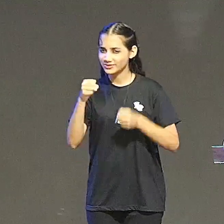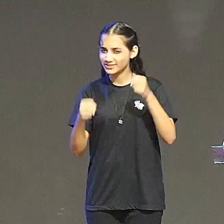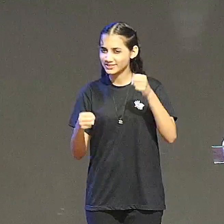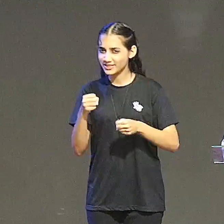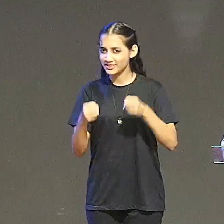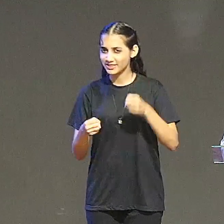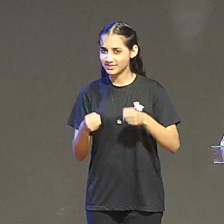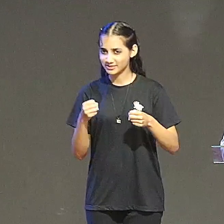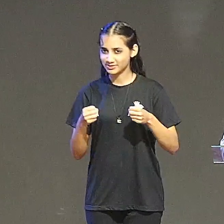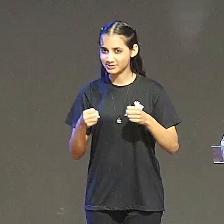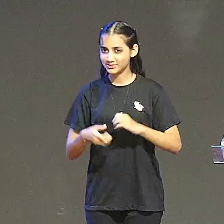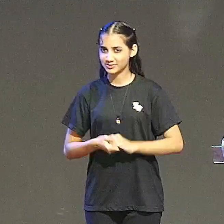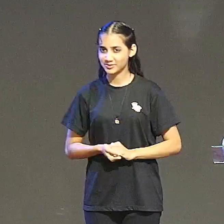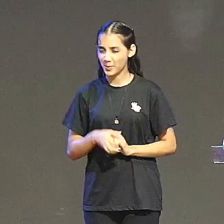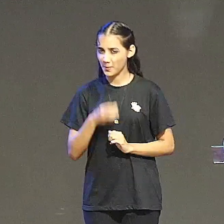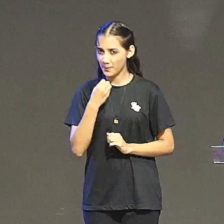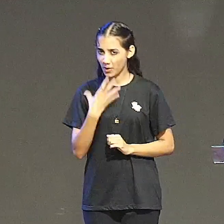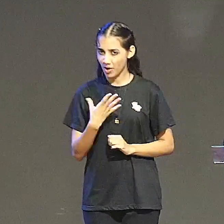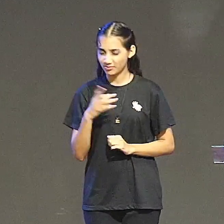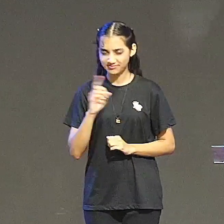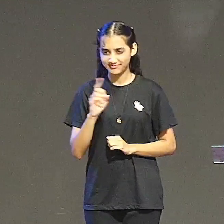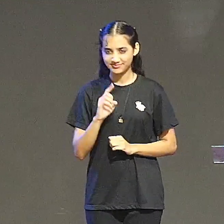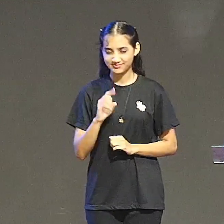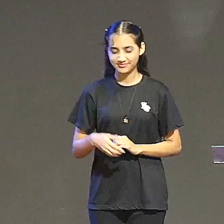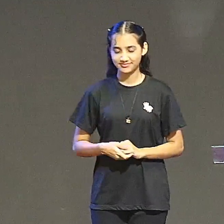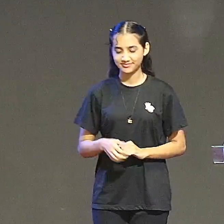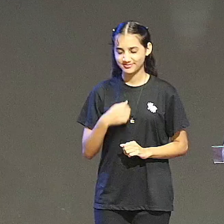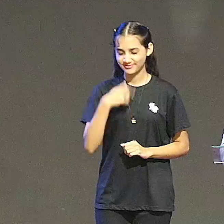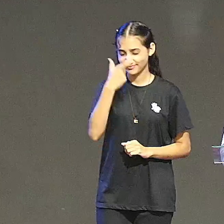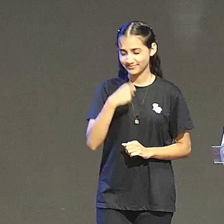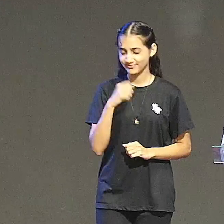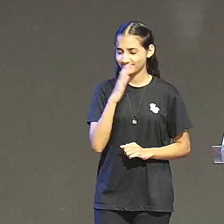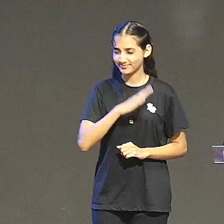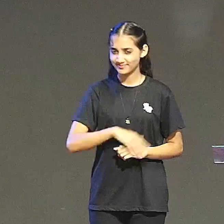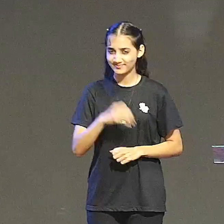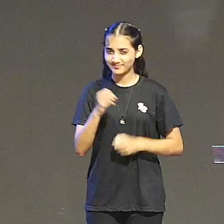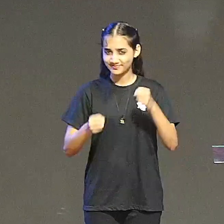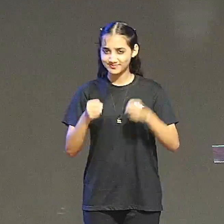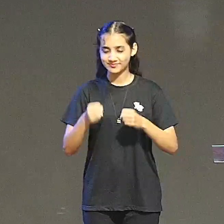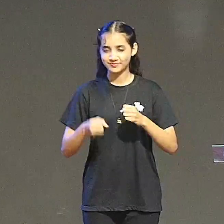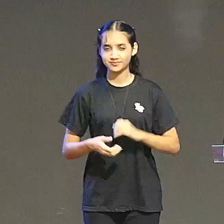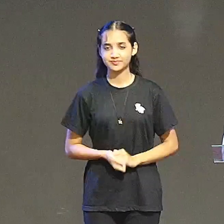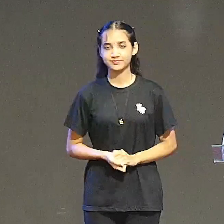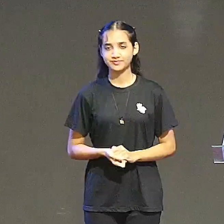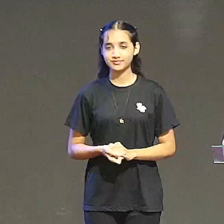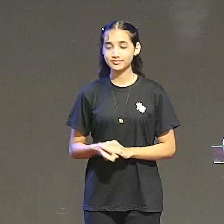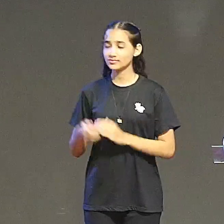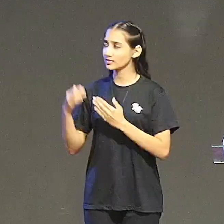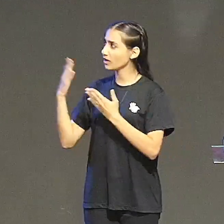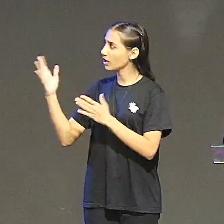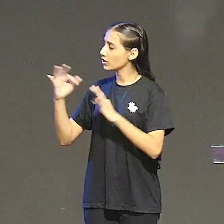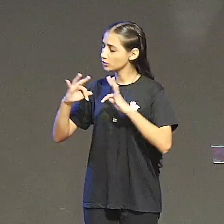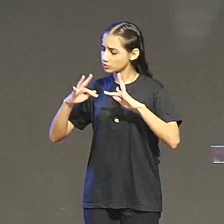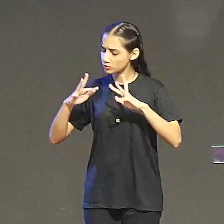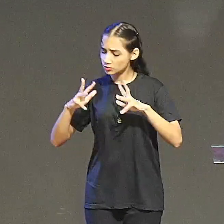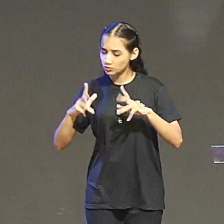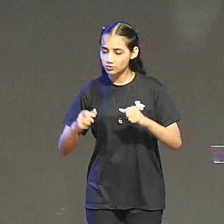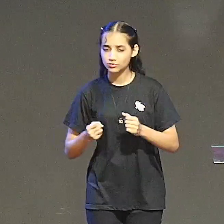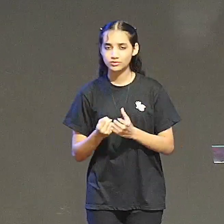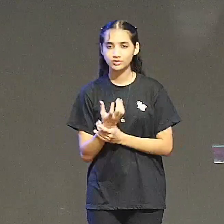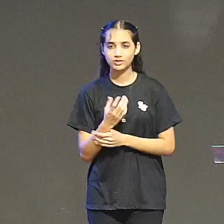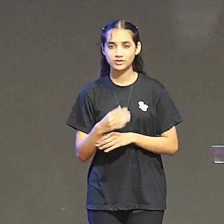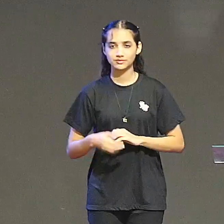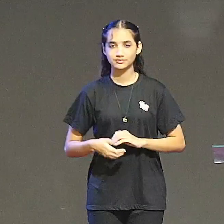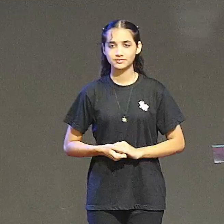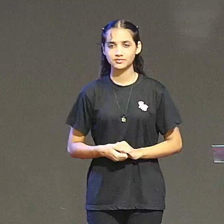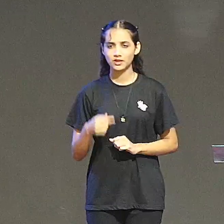preparada por Deus gente deus do universo criador de todas as coisas Sabe eu nasci ontem vou morrer